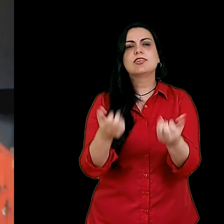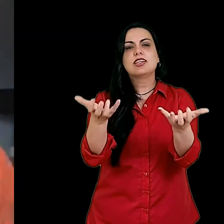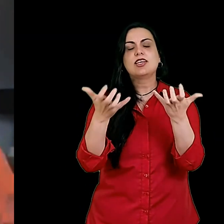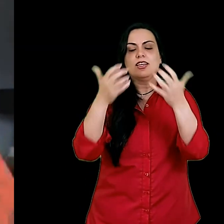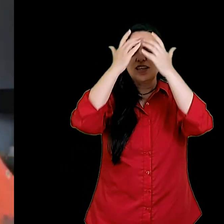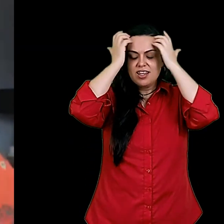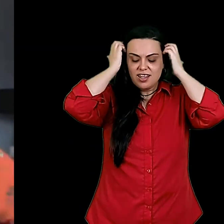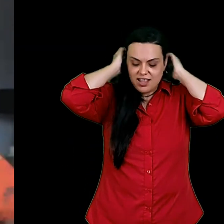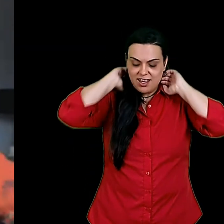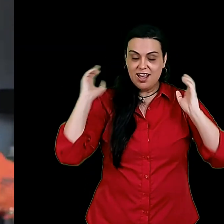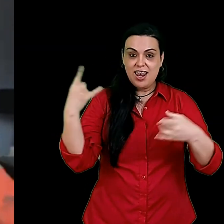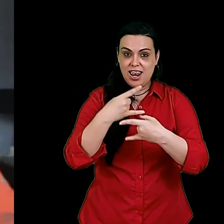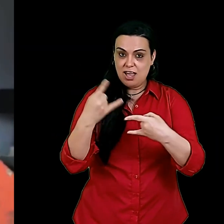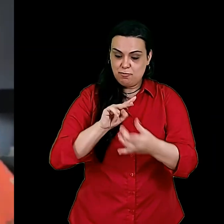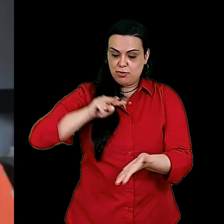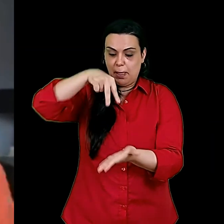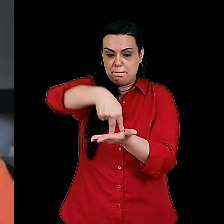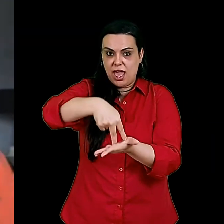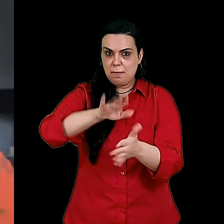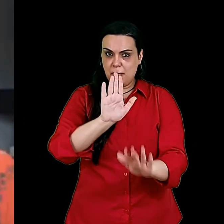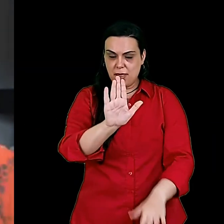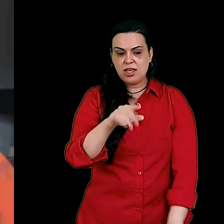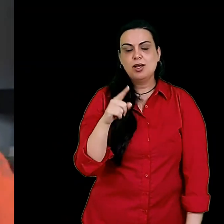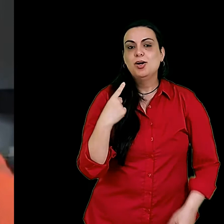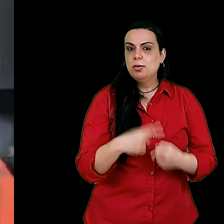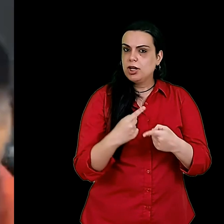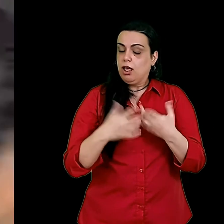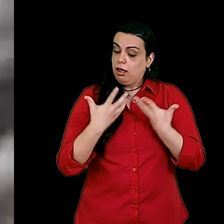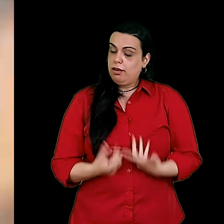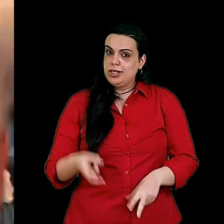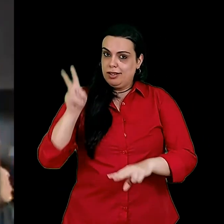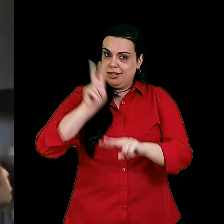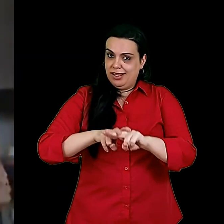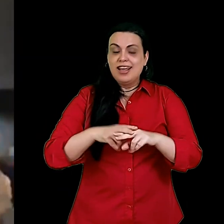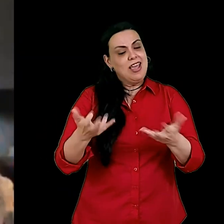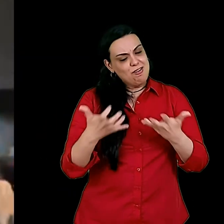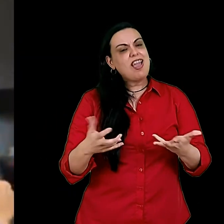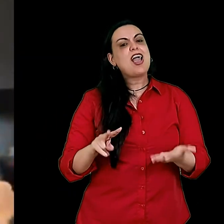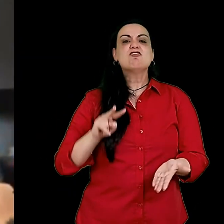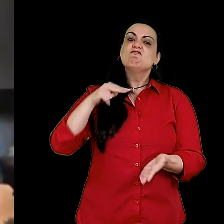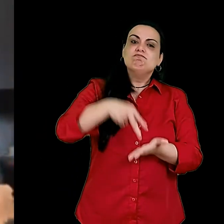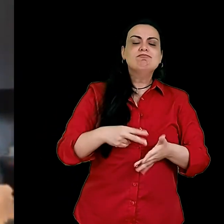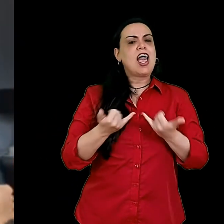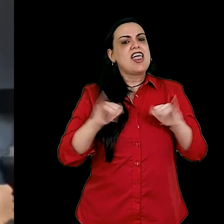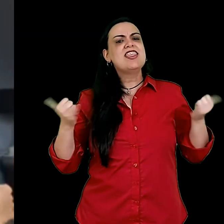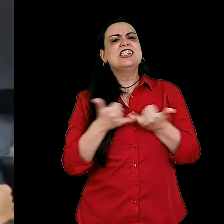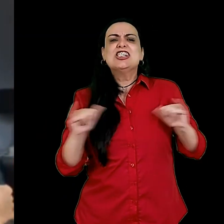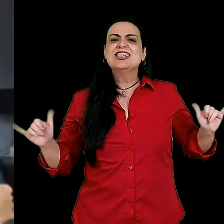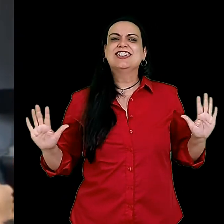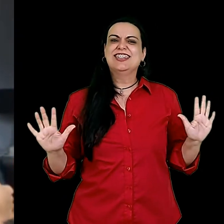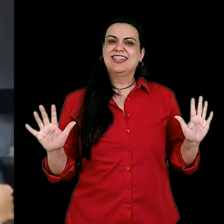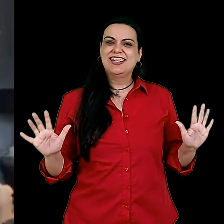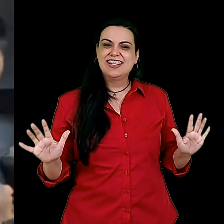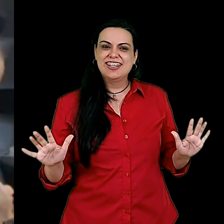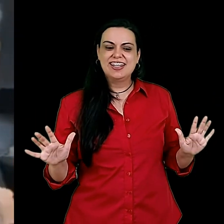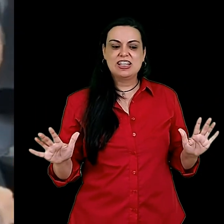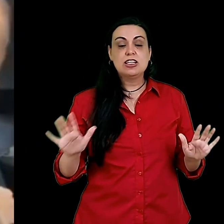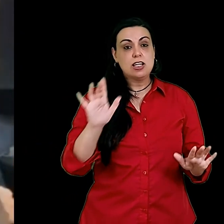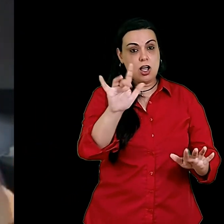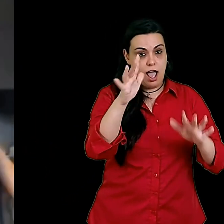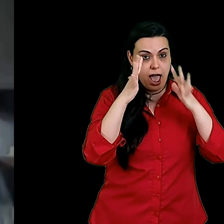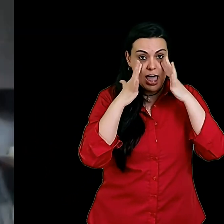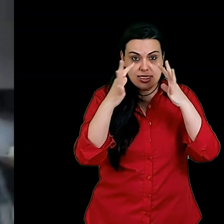Camila? Disposição. Eu vou até terminar essa live aqui em pé. Peraí. Por quê? Porque eu já estou um pouquinho cansada de ficar sentada e eu quero fazer